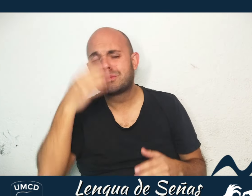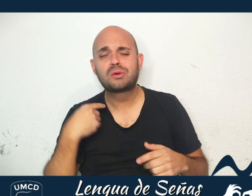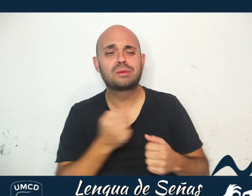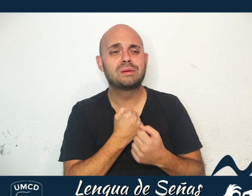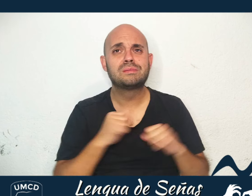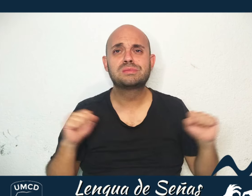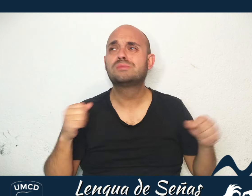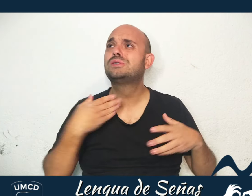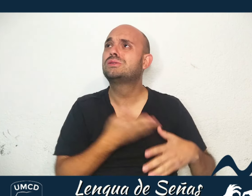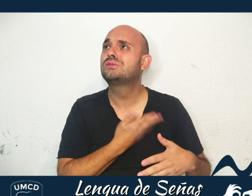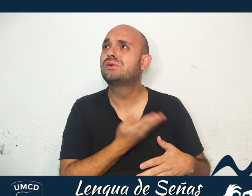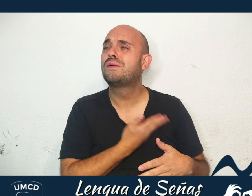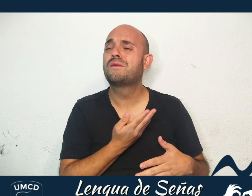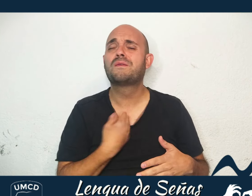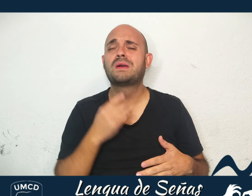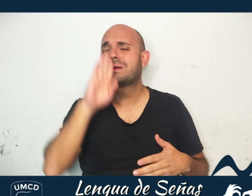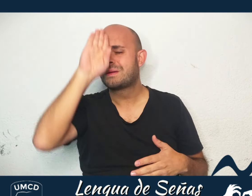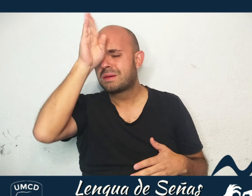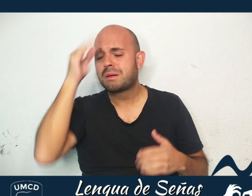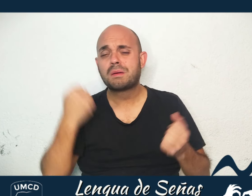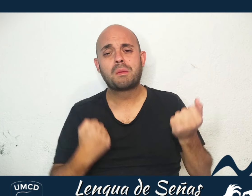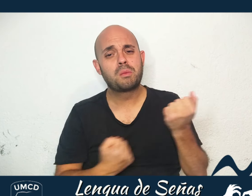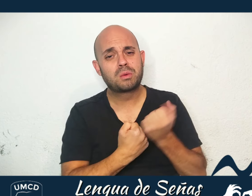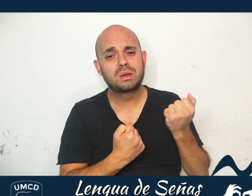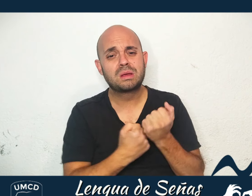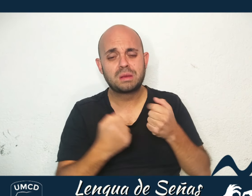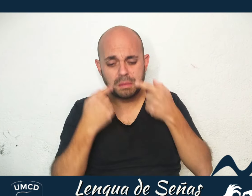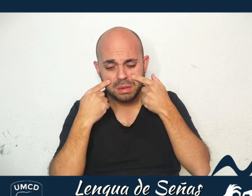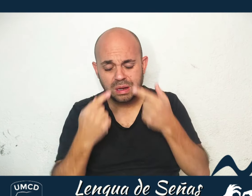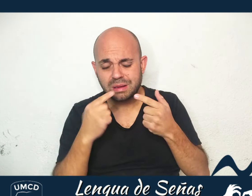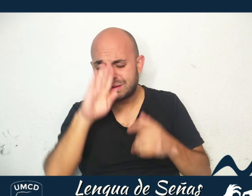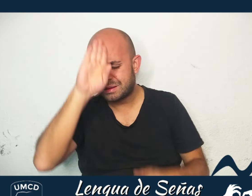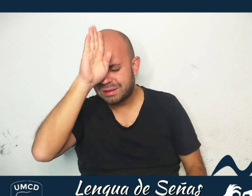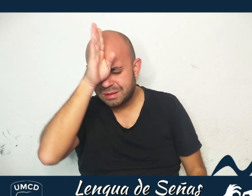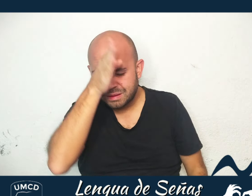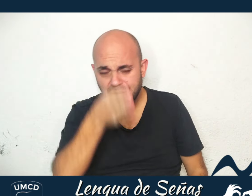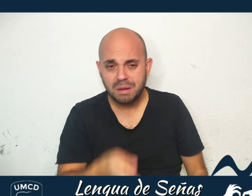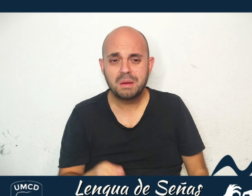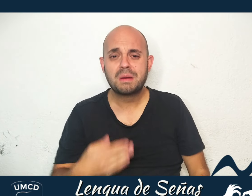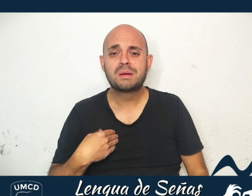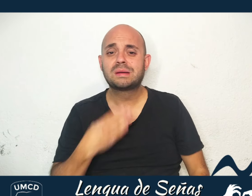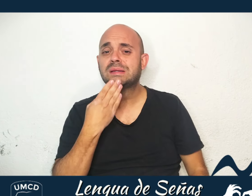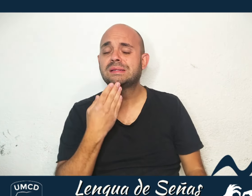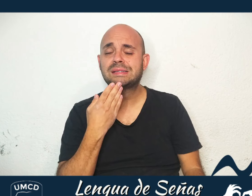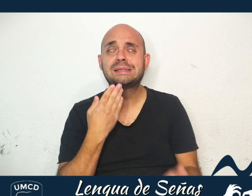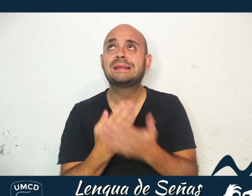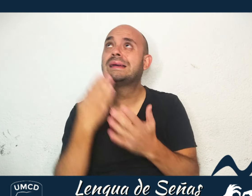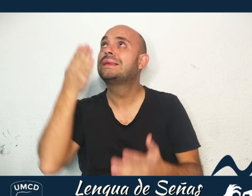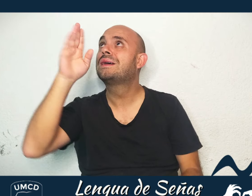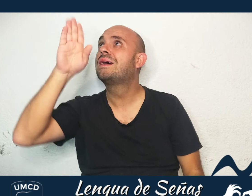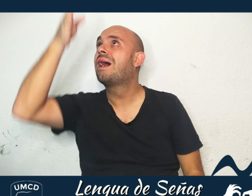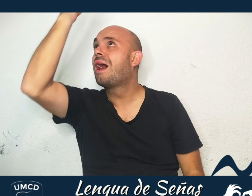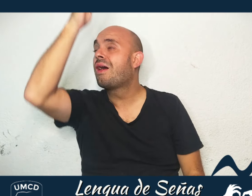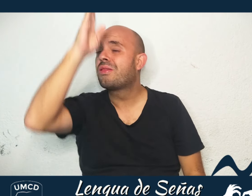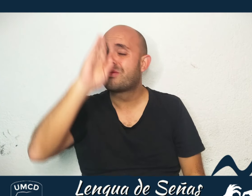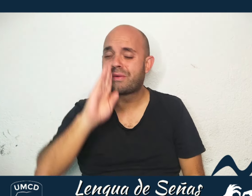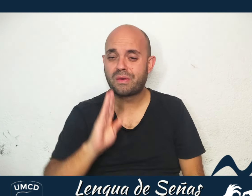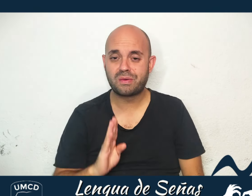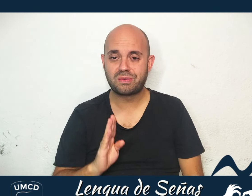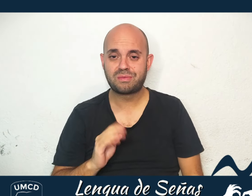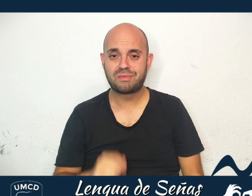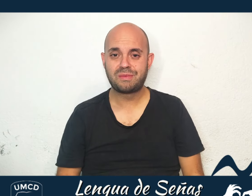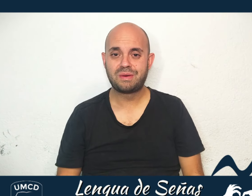salvación y por la confianza de que un día veremos al Señor Jesucristo cara a cara, y ese día nos